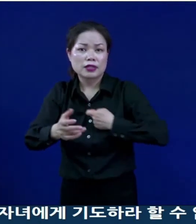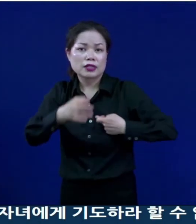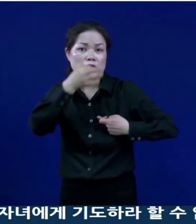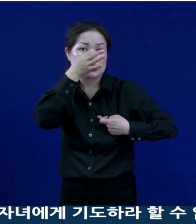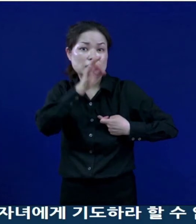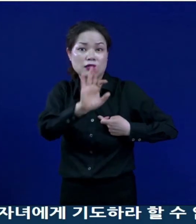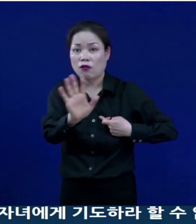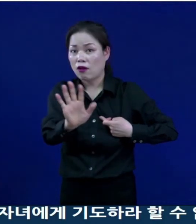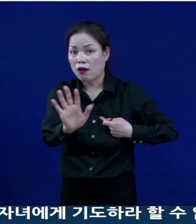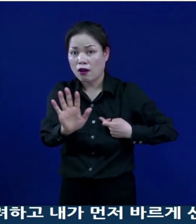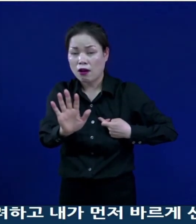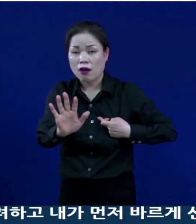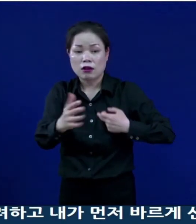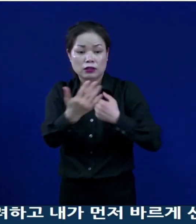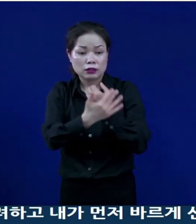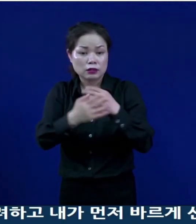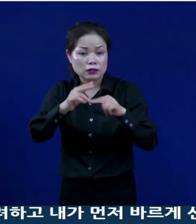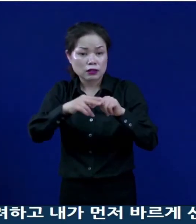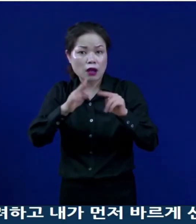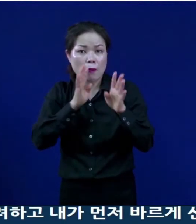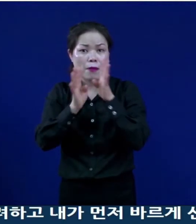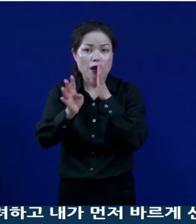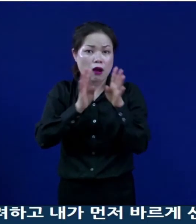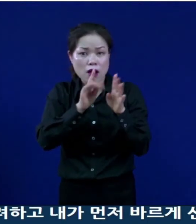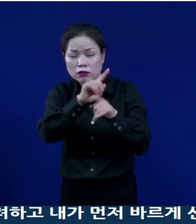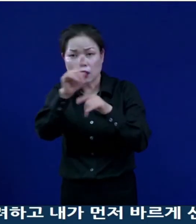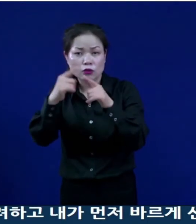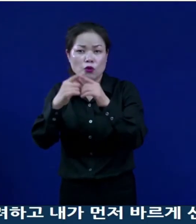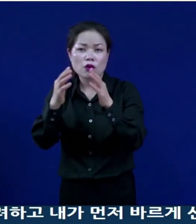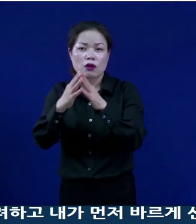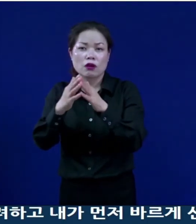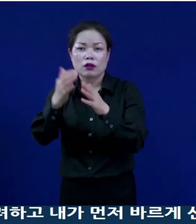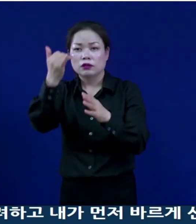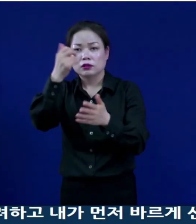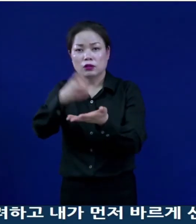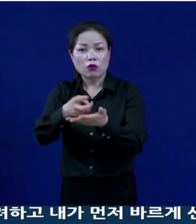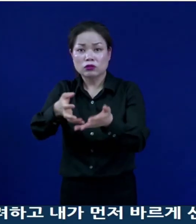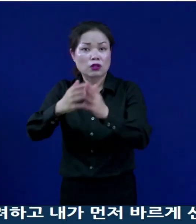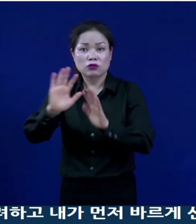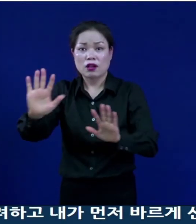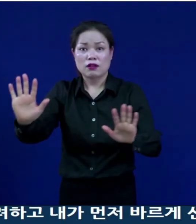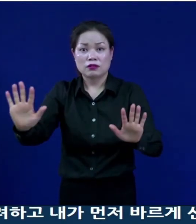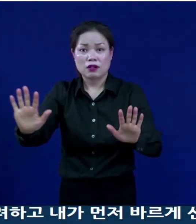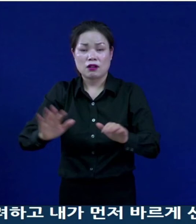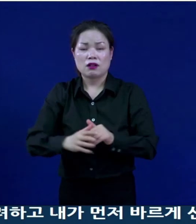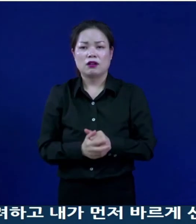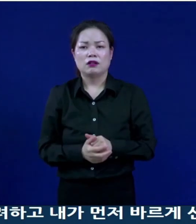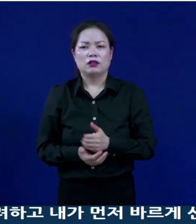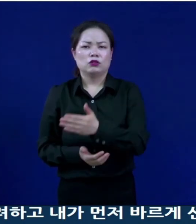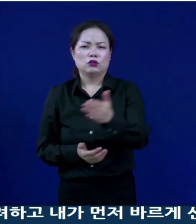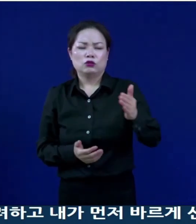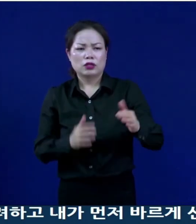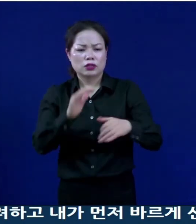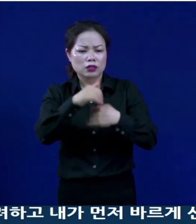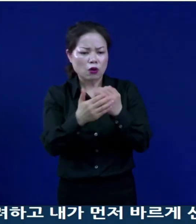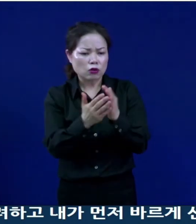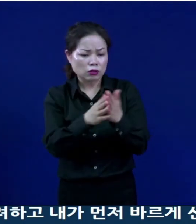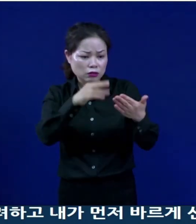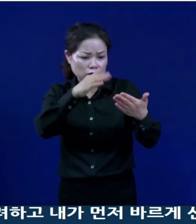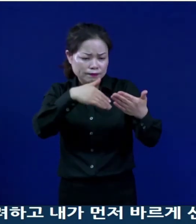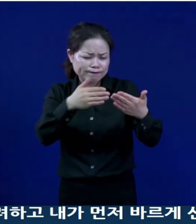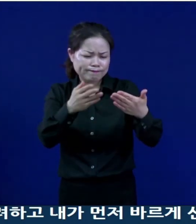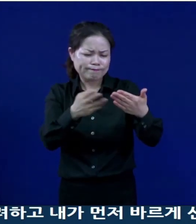것도 아니고 은사를 받고 방언 예언을 한다고 해서 다 교회의 덕을 세우는 것도 아니다. 여러분, 우리는 성경을